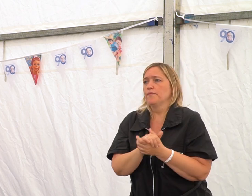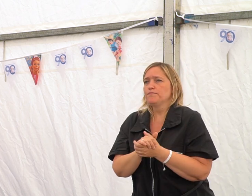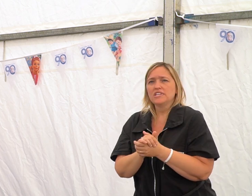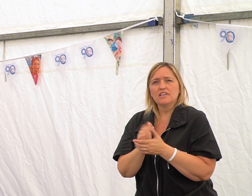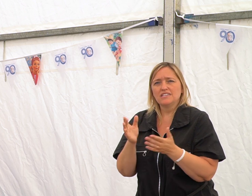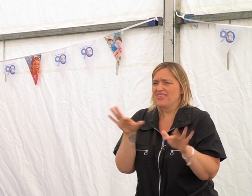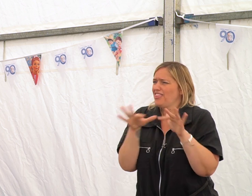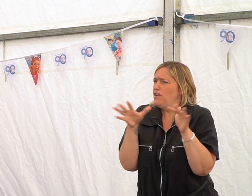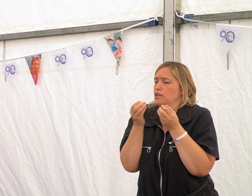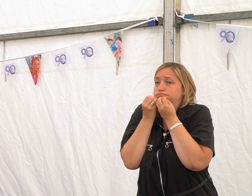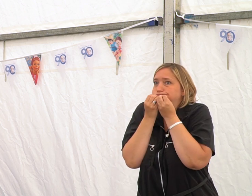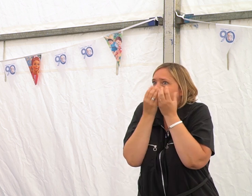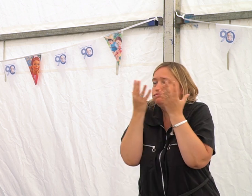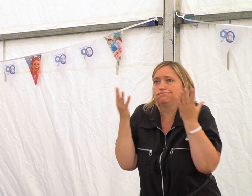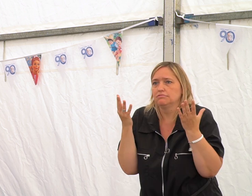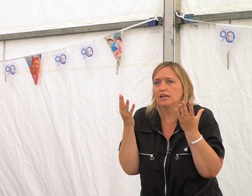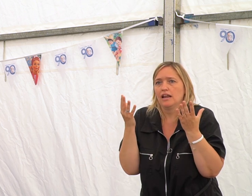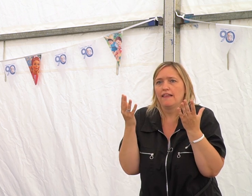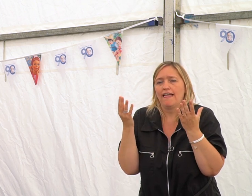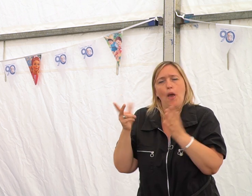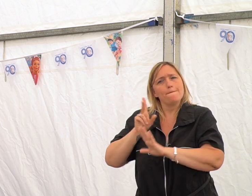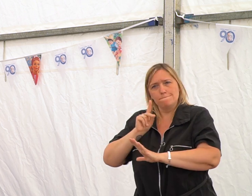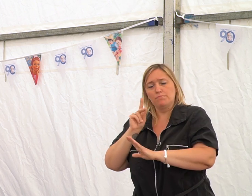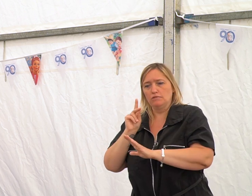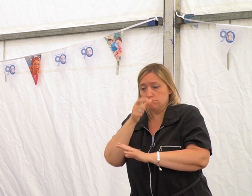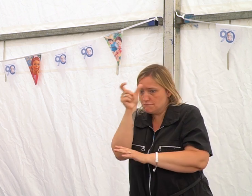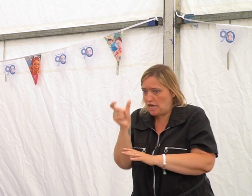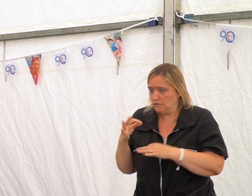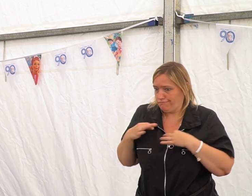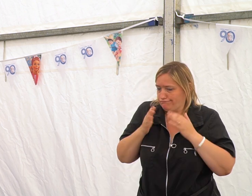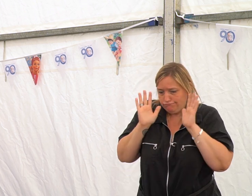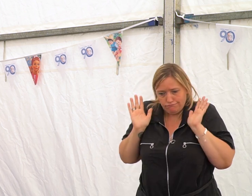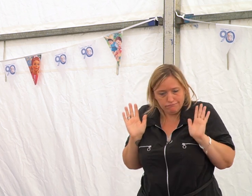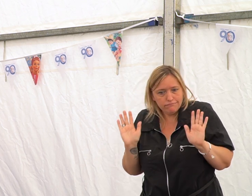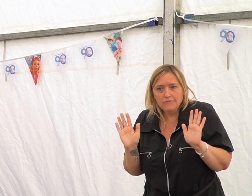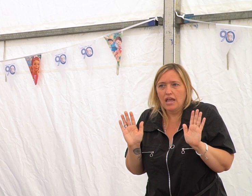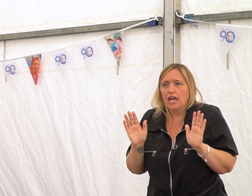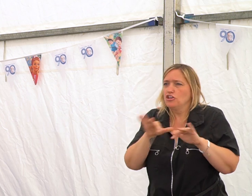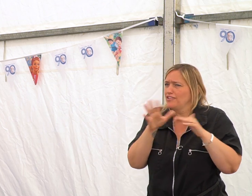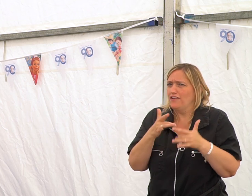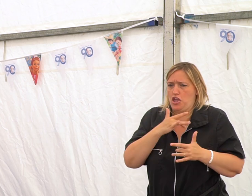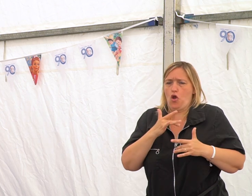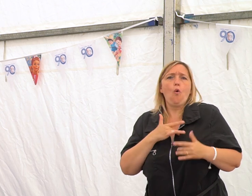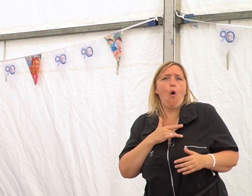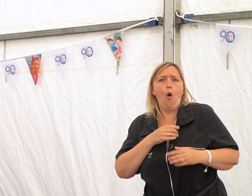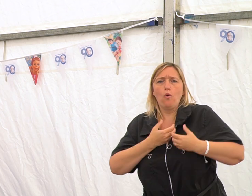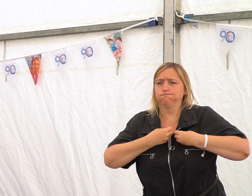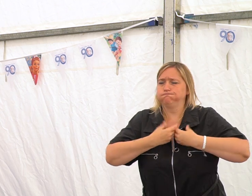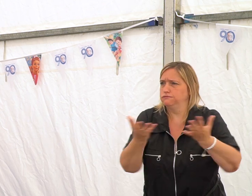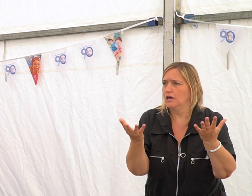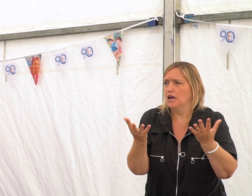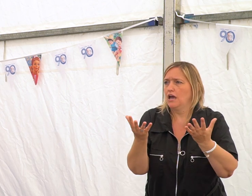cœur. Ben voilà, papa était quelqu'un de très modeste. Il a toujours travaillé avec tout son cœur. Et puis,